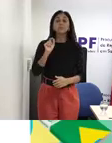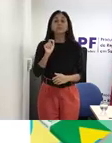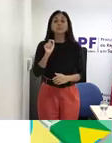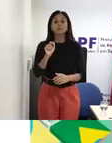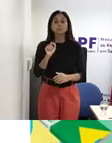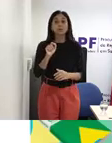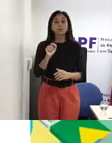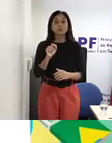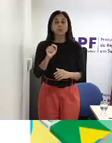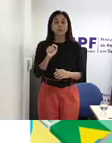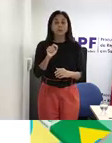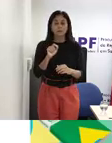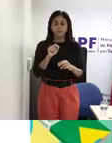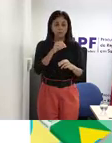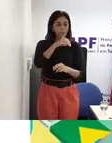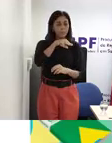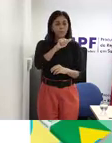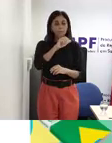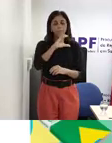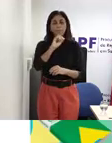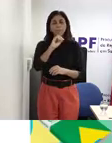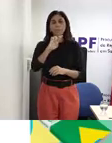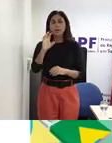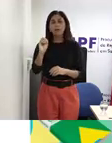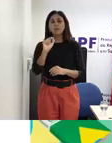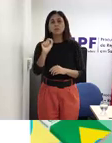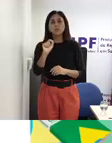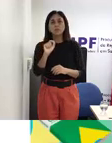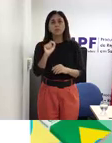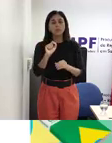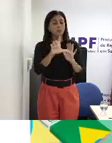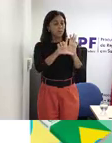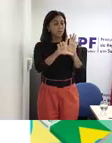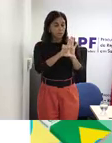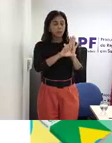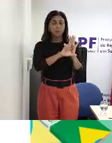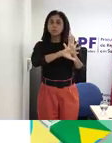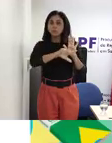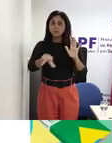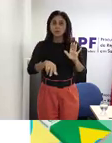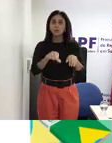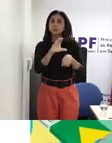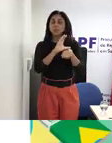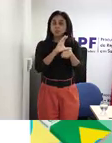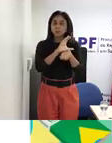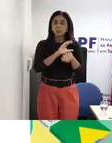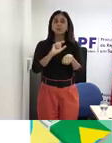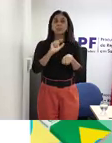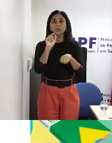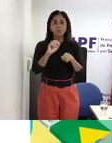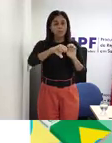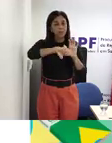existem alguns institutos algumas leis algumas convenções e a própria constituição com alguns mandados de